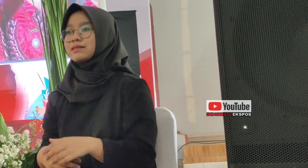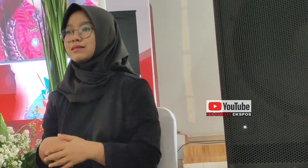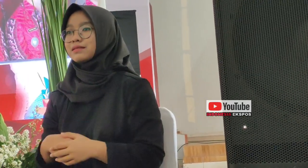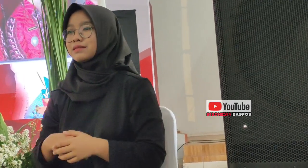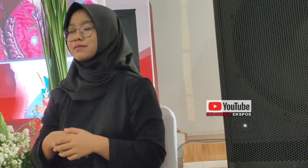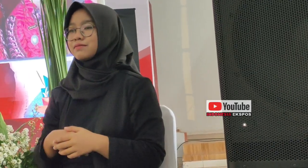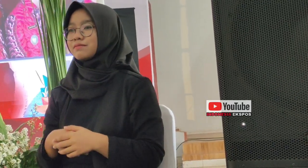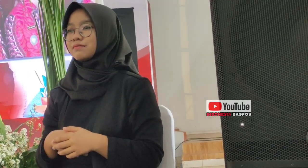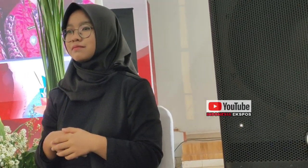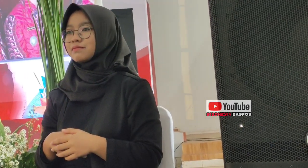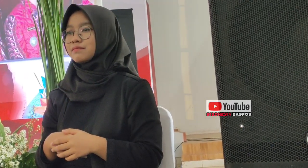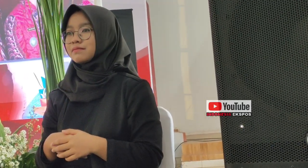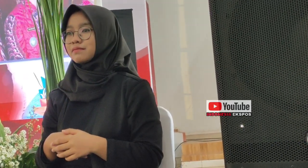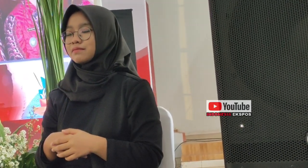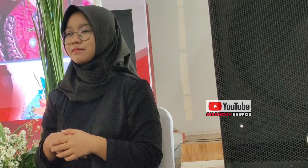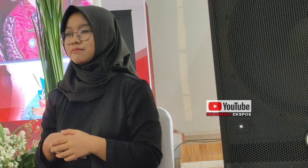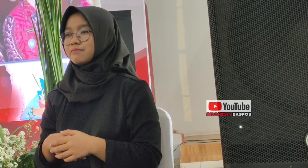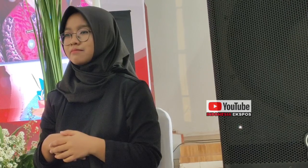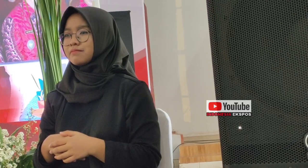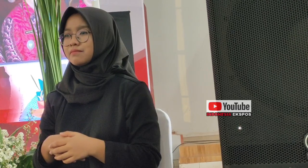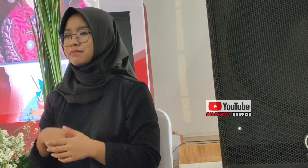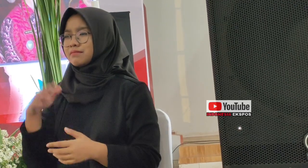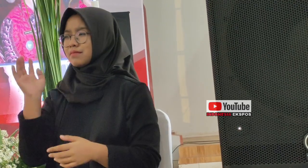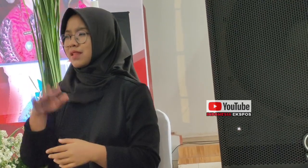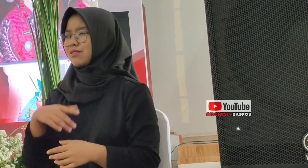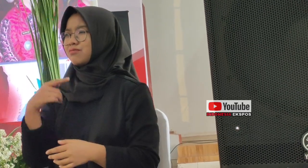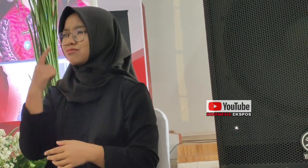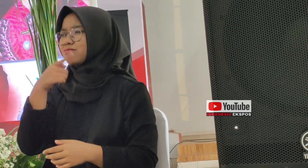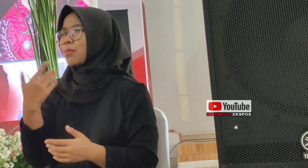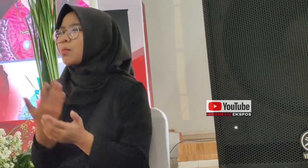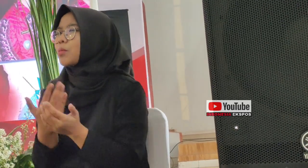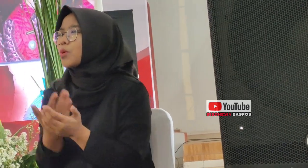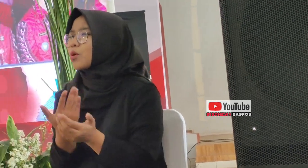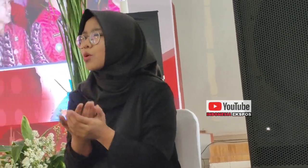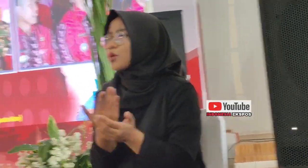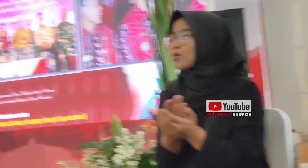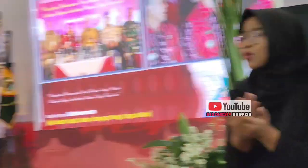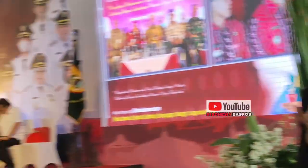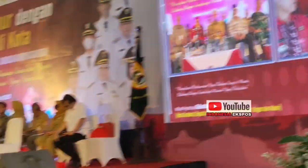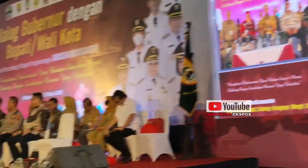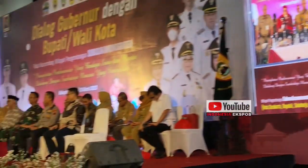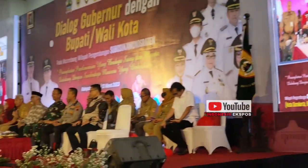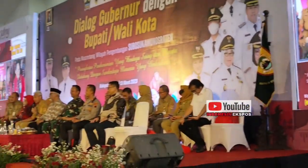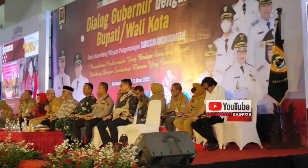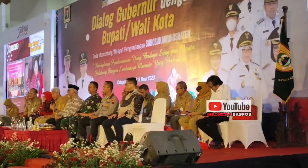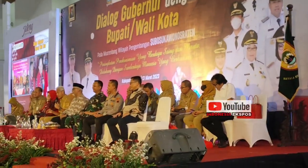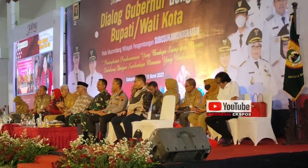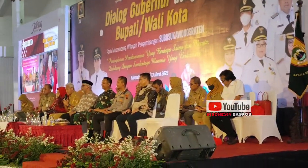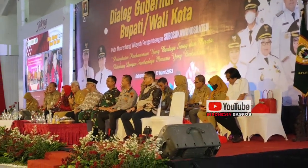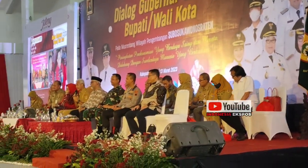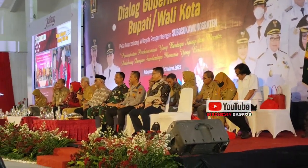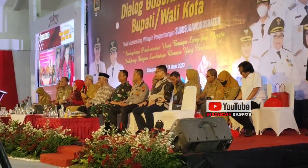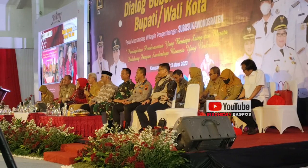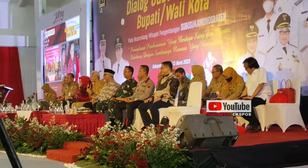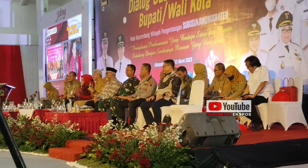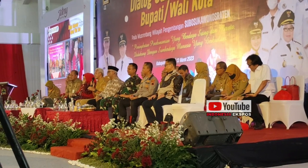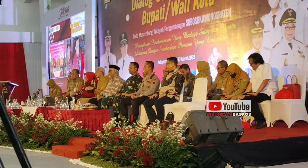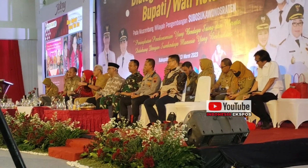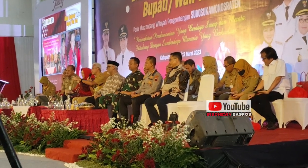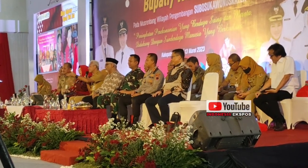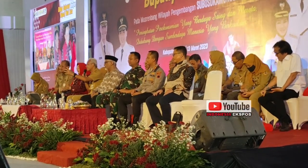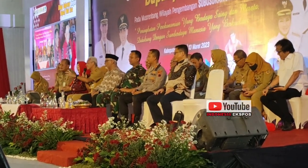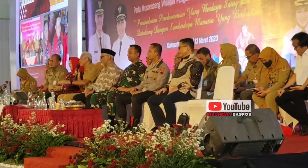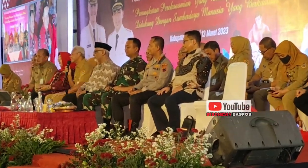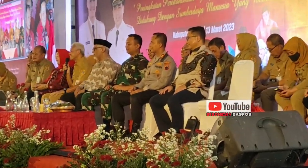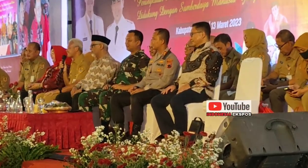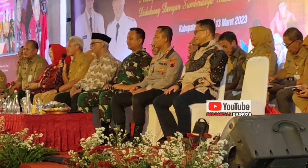Ngono ya iso, Pak Bu. Lah raimu yo njalu anak piye sampean. Nggih.